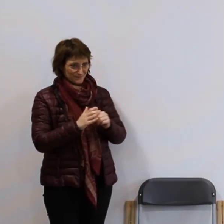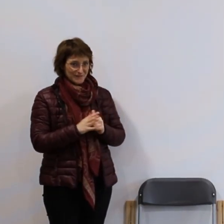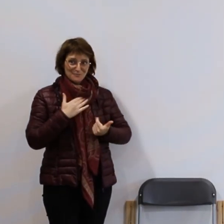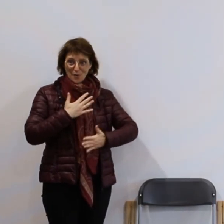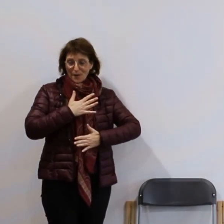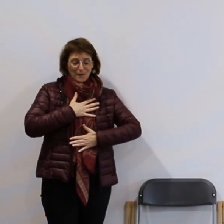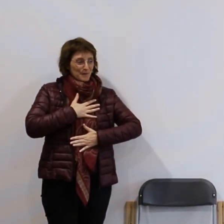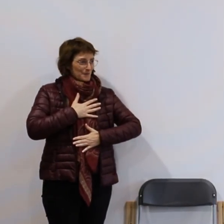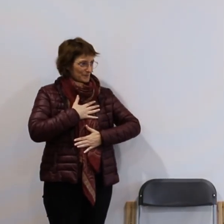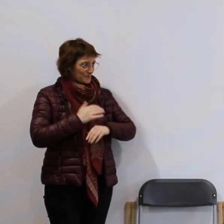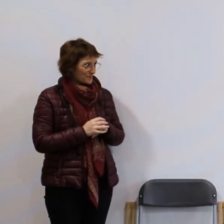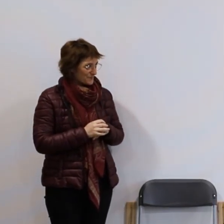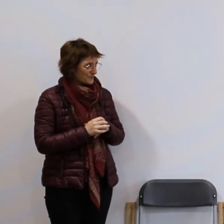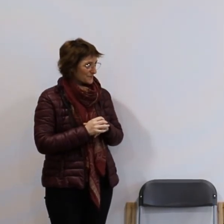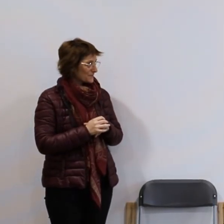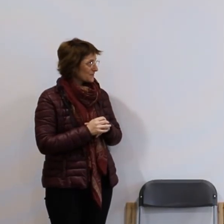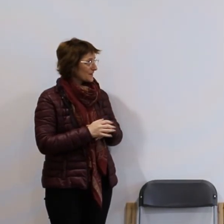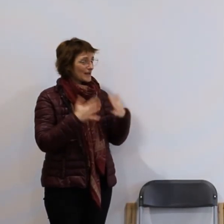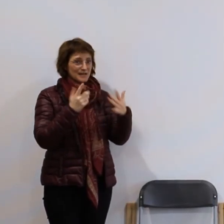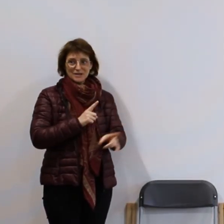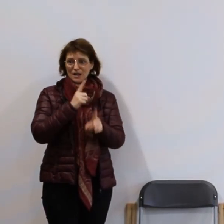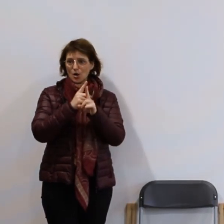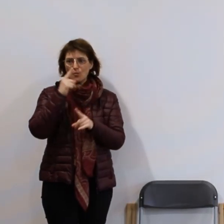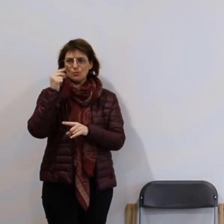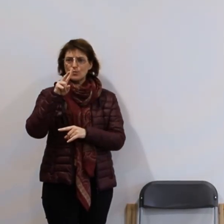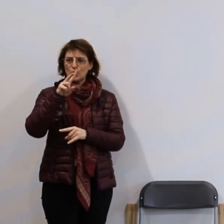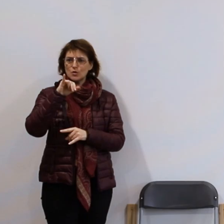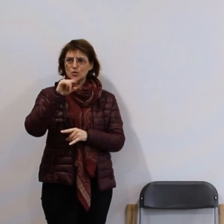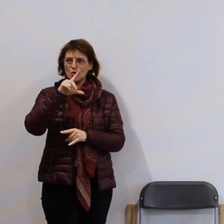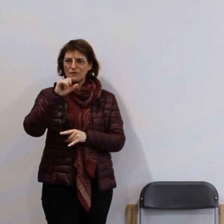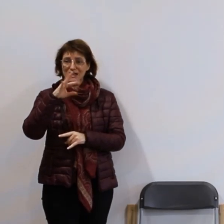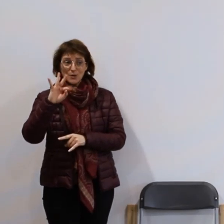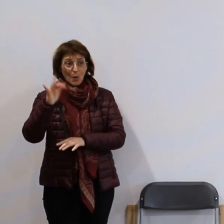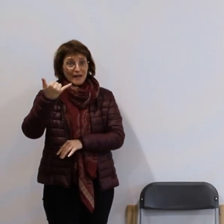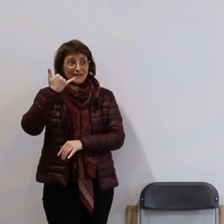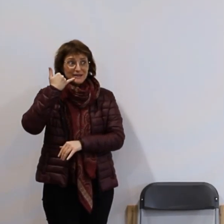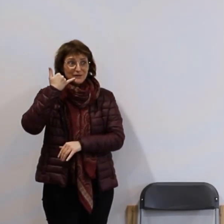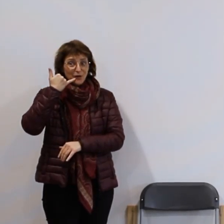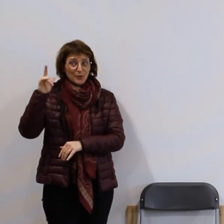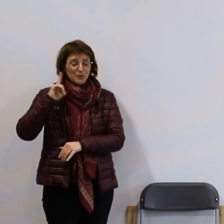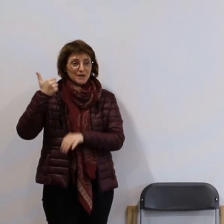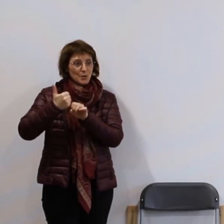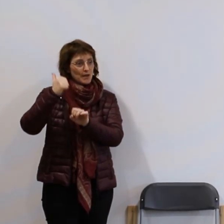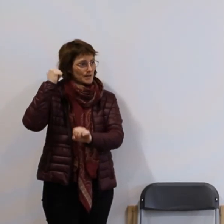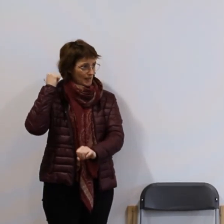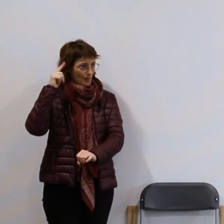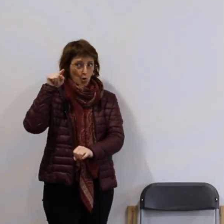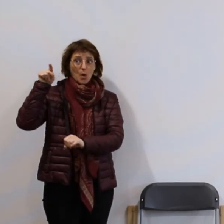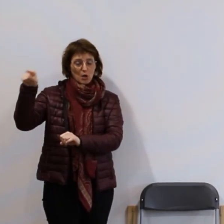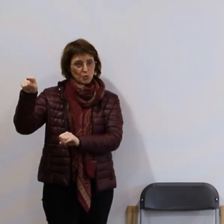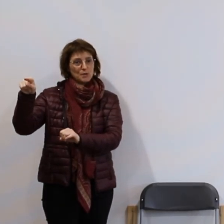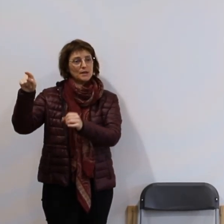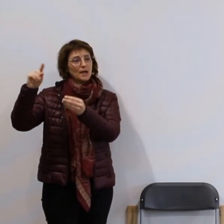flatté. J'ai eu Monsieur Bernard Villiot au téléphone hier parce que c'est lui qui a écrit